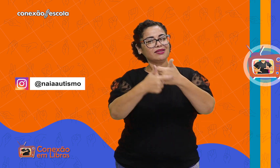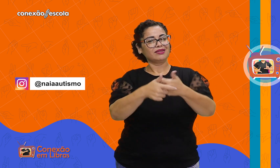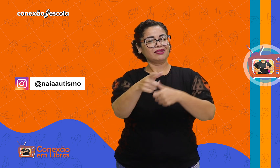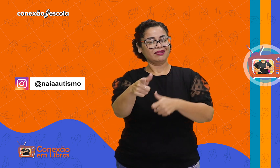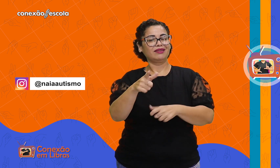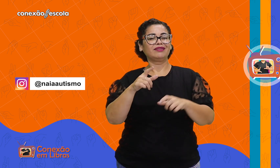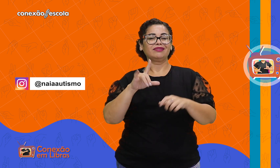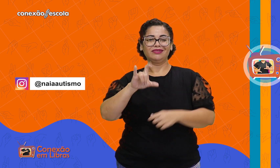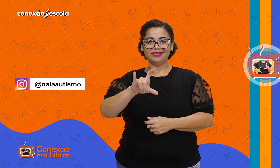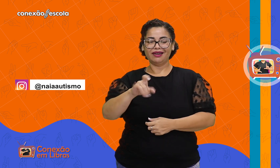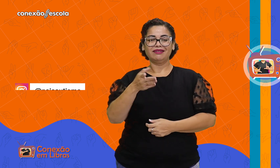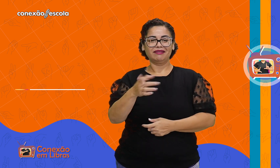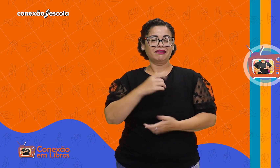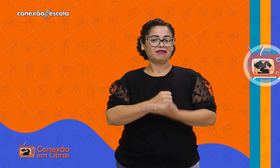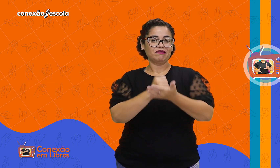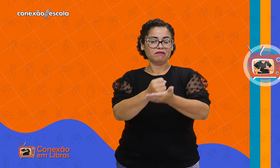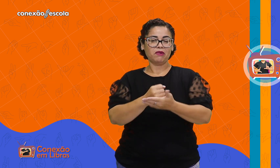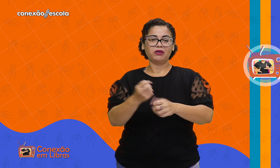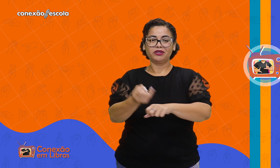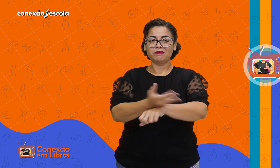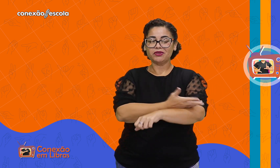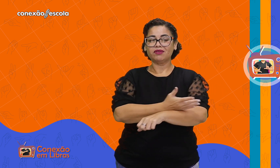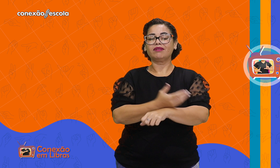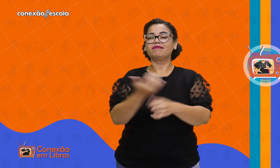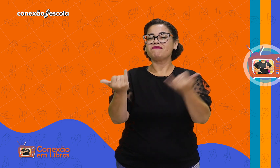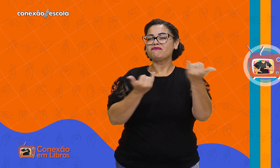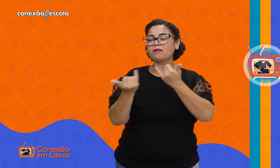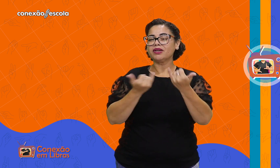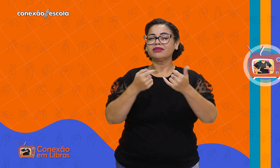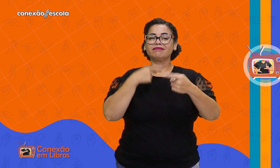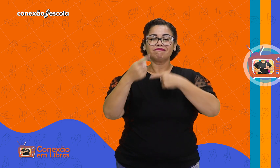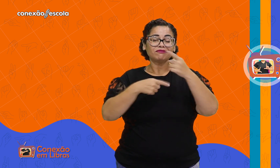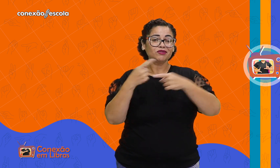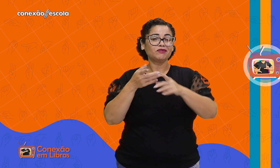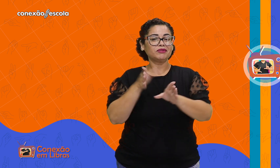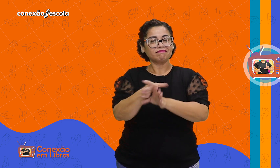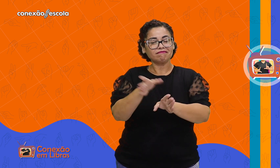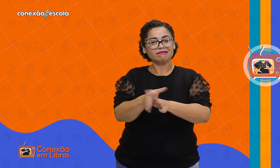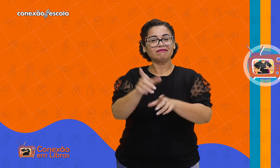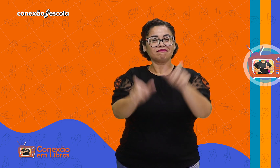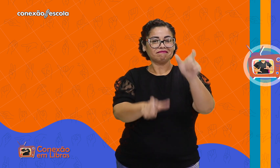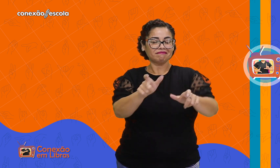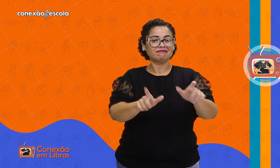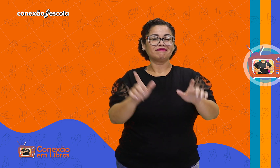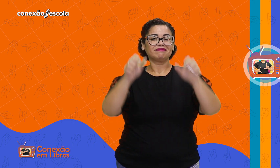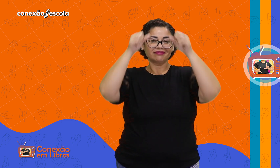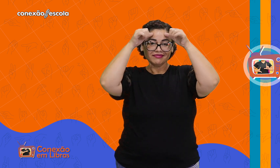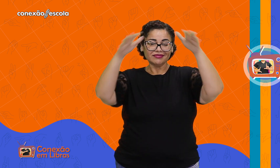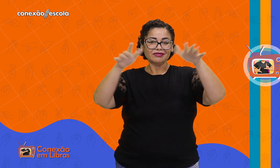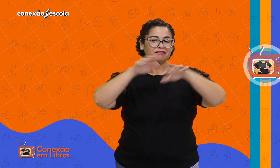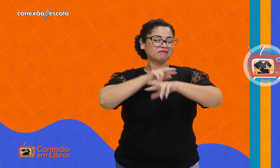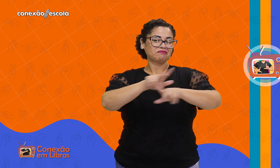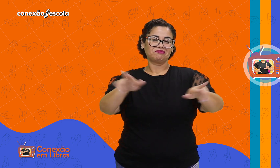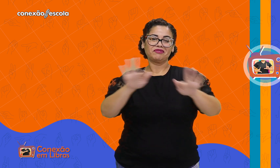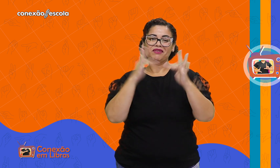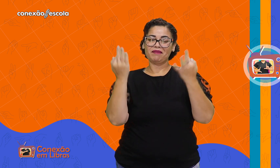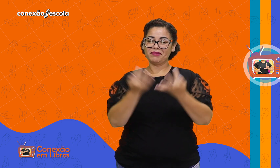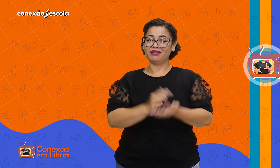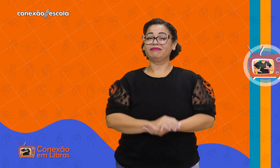eles no Instagram. Assim, vocês podem receber suporte emocional, informações e orientações para pessoas autistas e suas